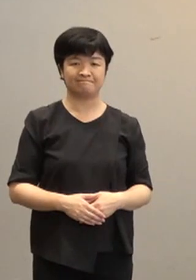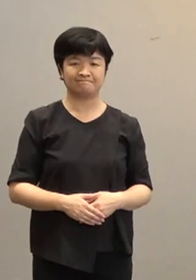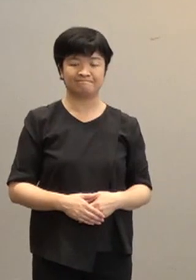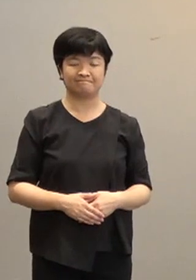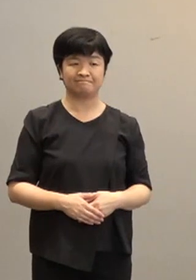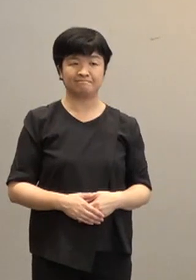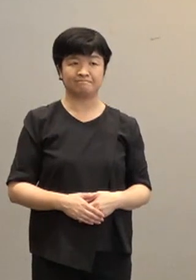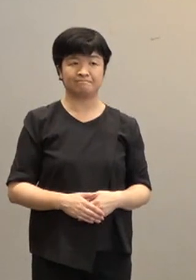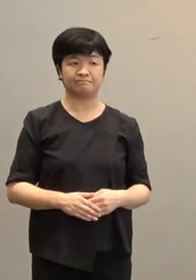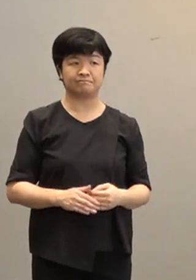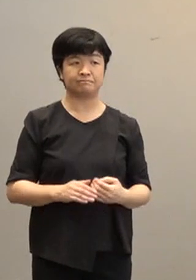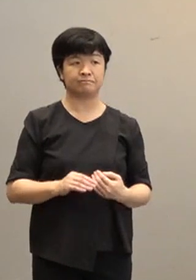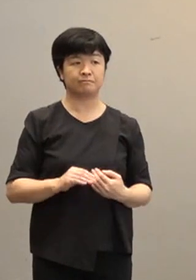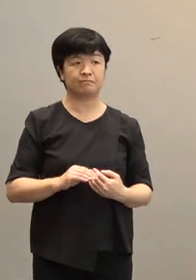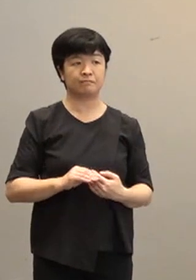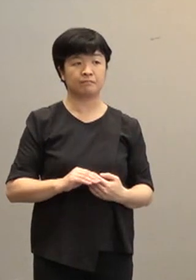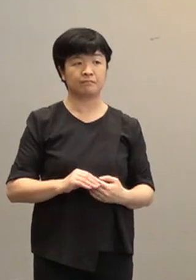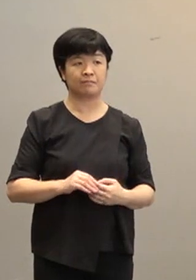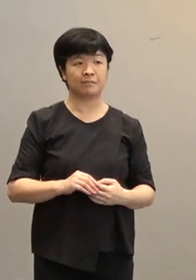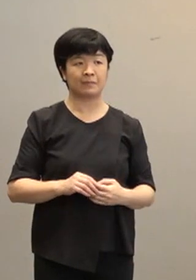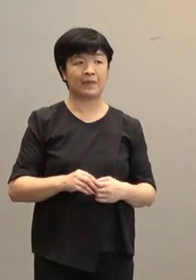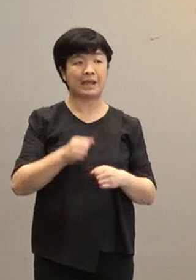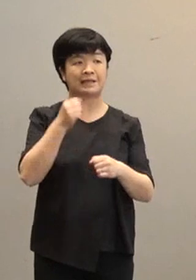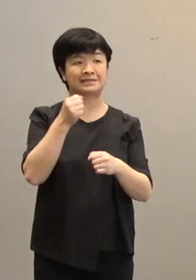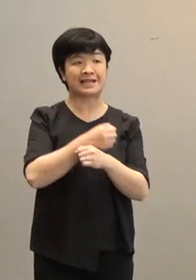他に質問いかがでしょうか。産経新聞さん。